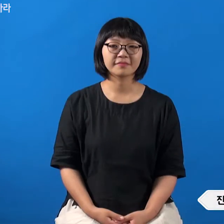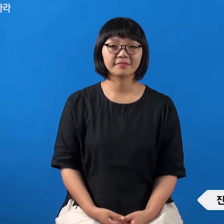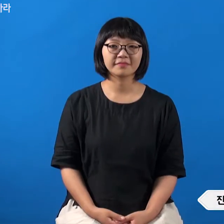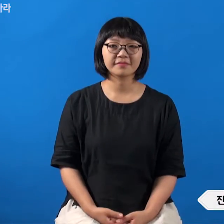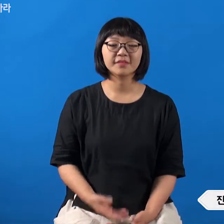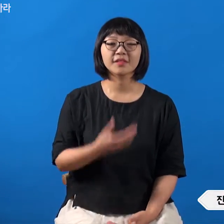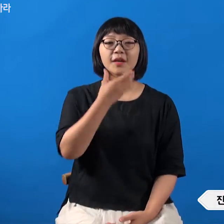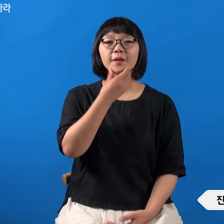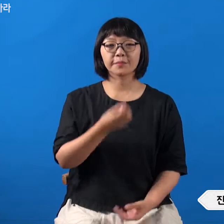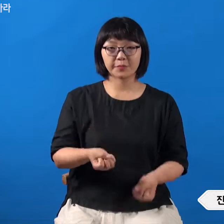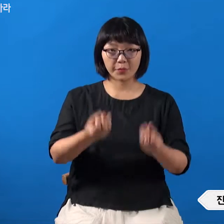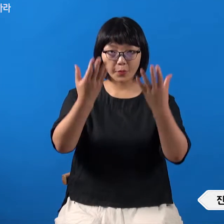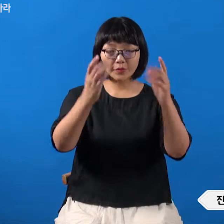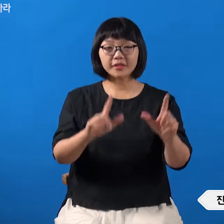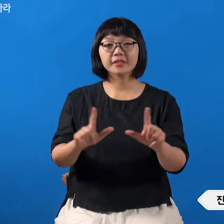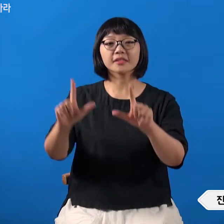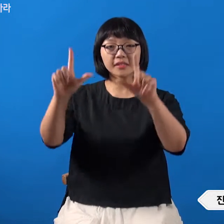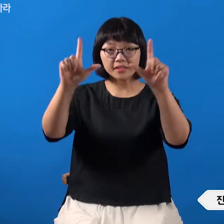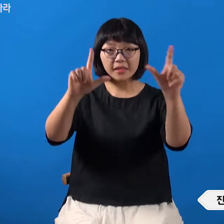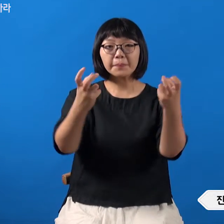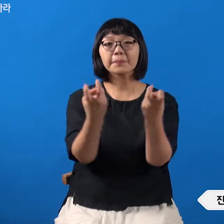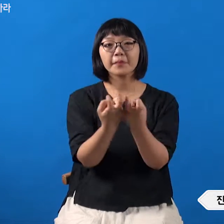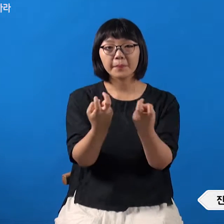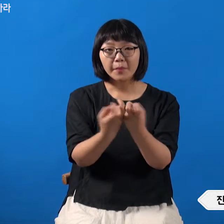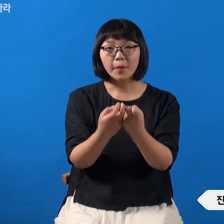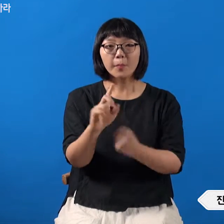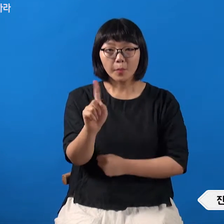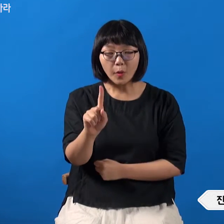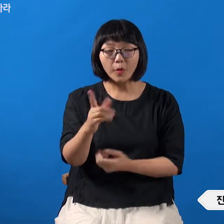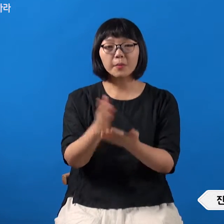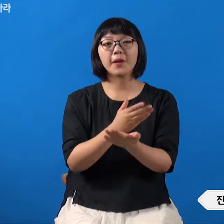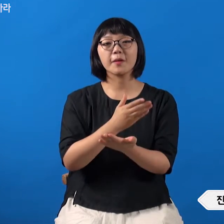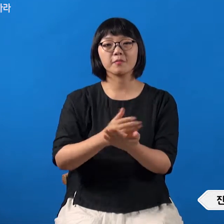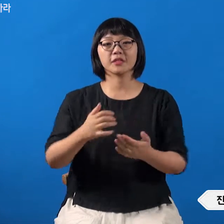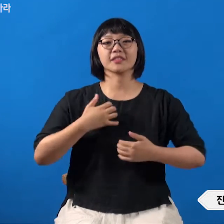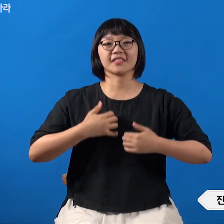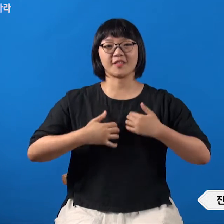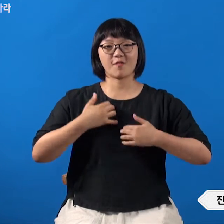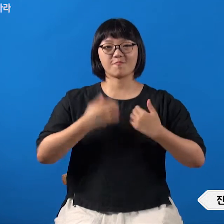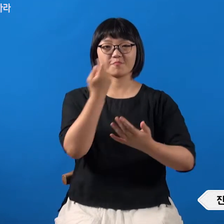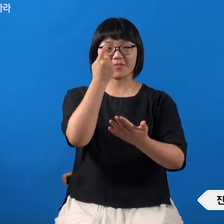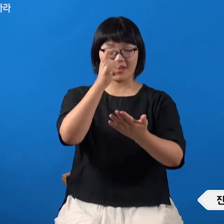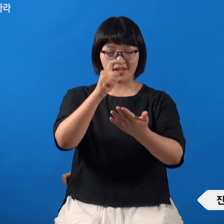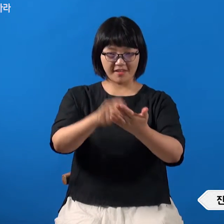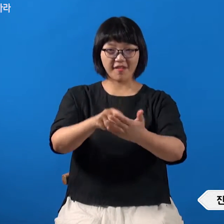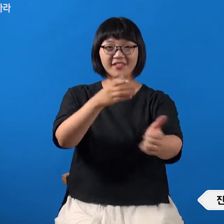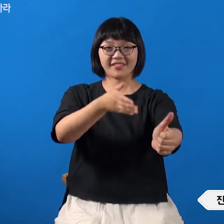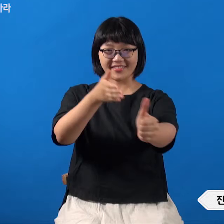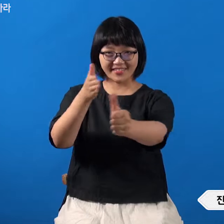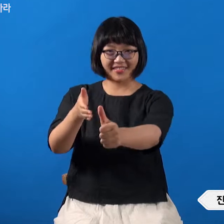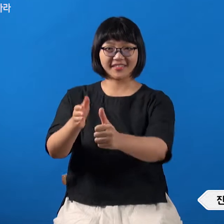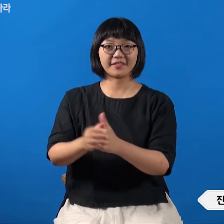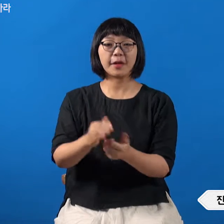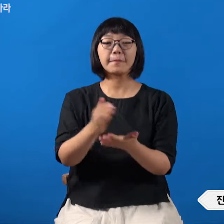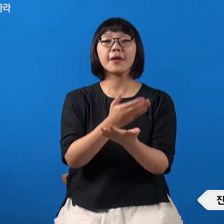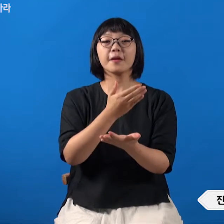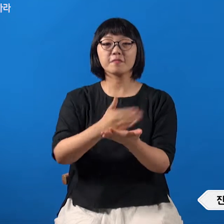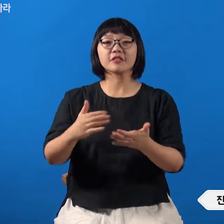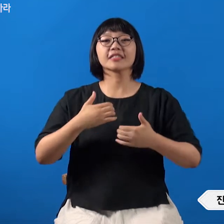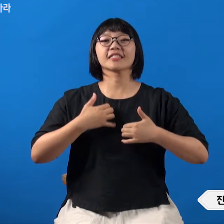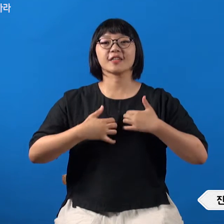행복이 축복이 되는 삶, 베푸는 즐거움을 발견하라. 베푸는